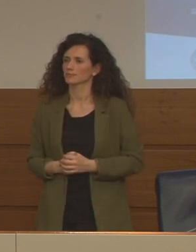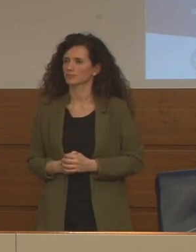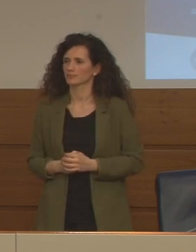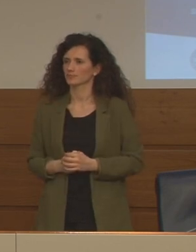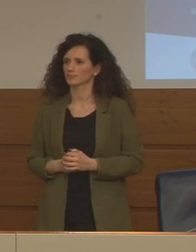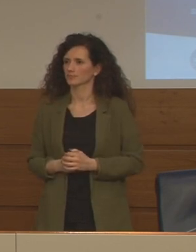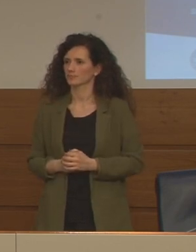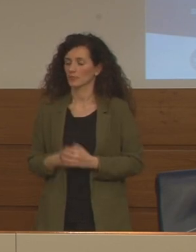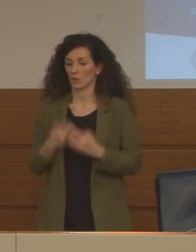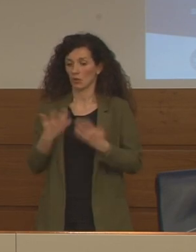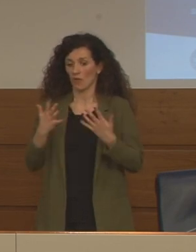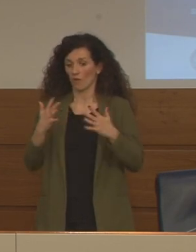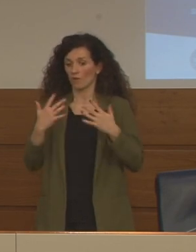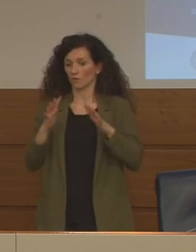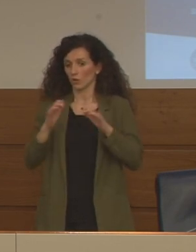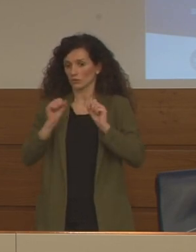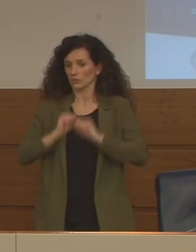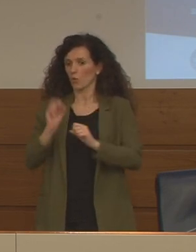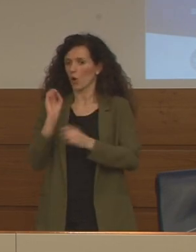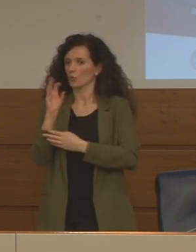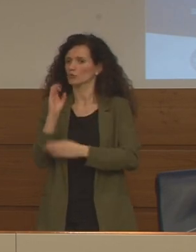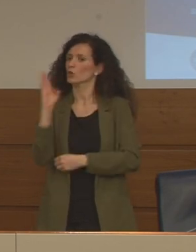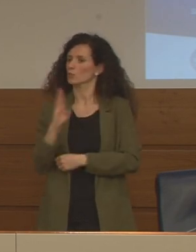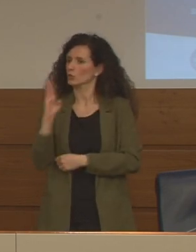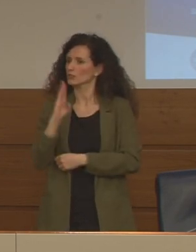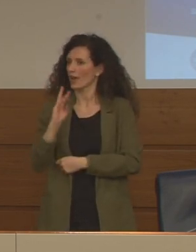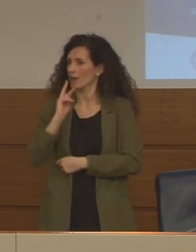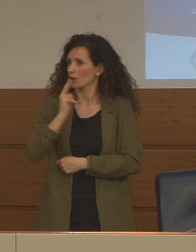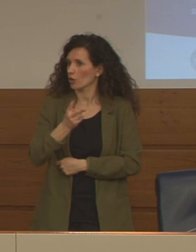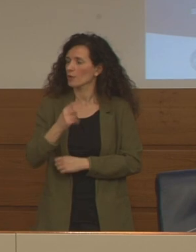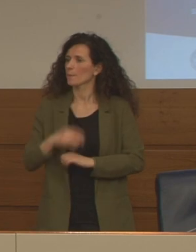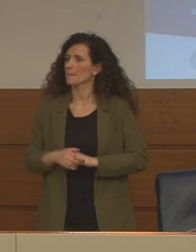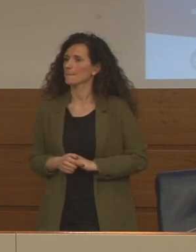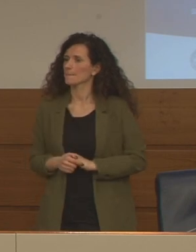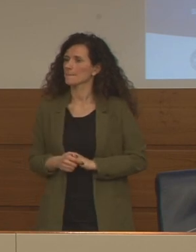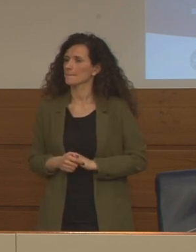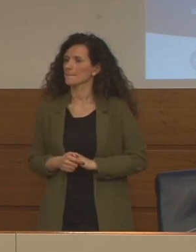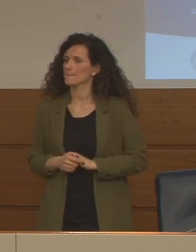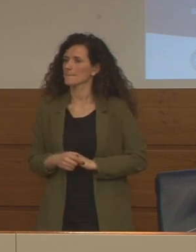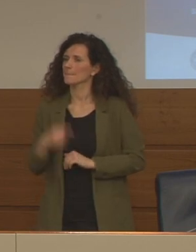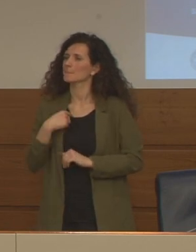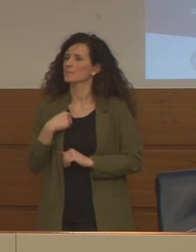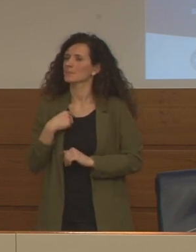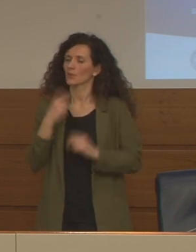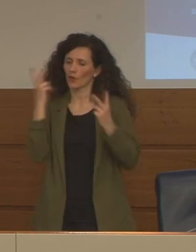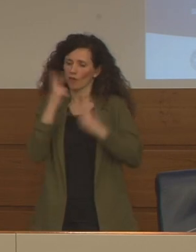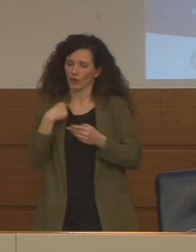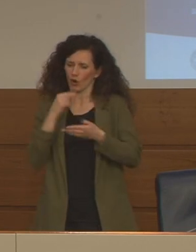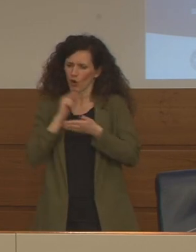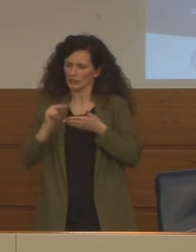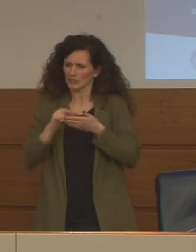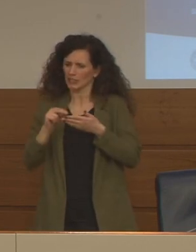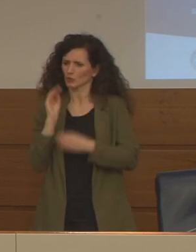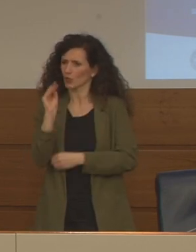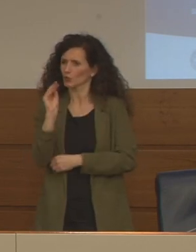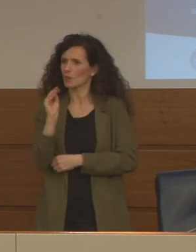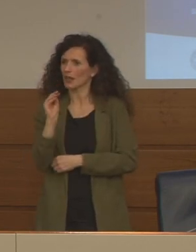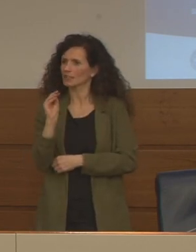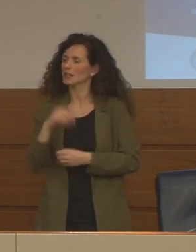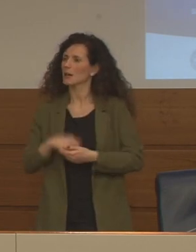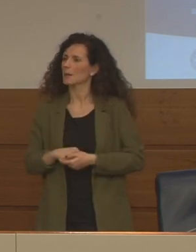forse del professor usa ferro riferito con le ore avevo scritto una domanda che